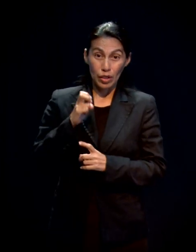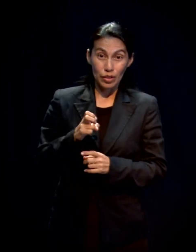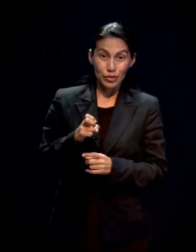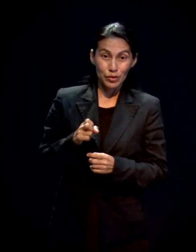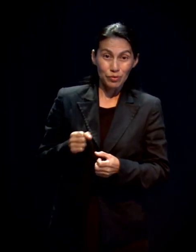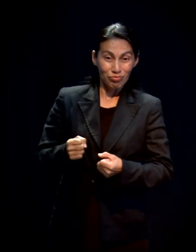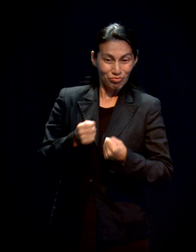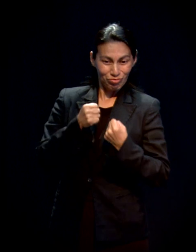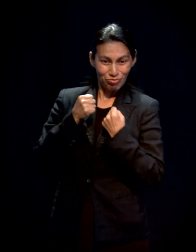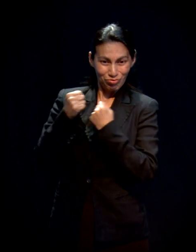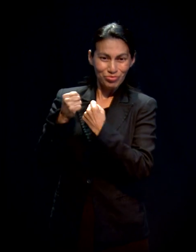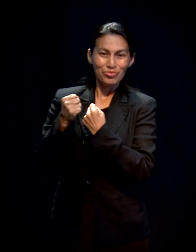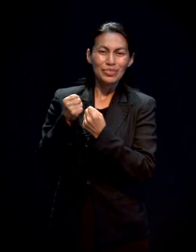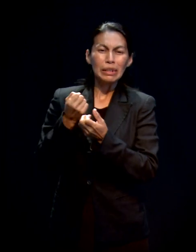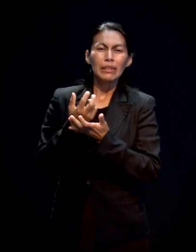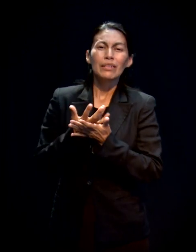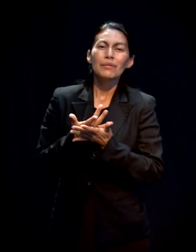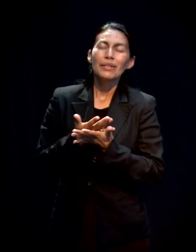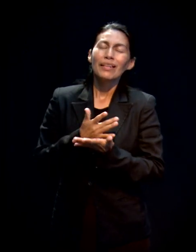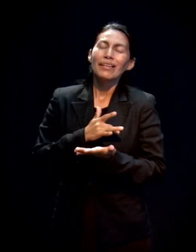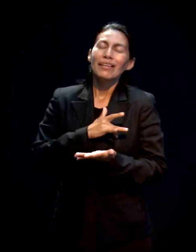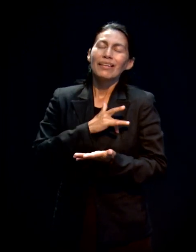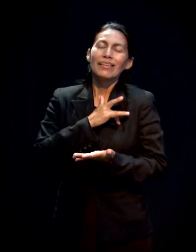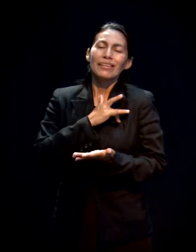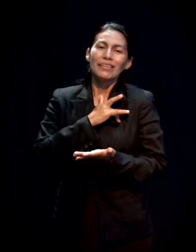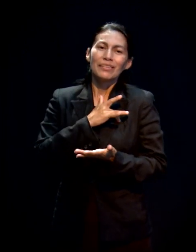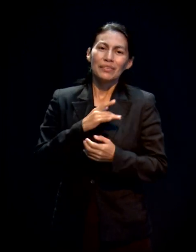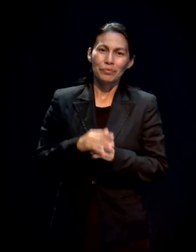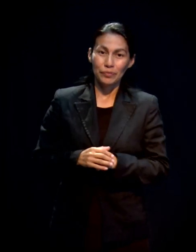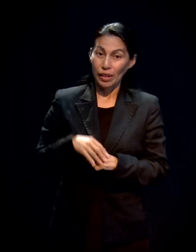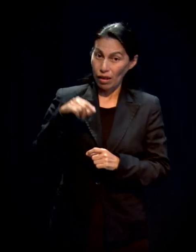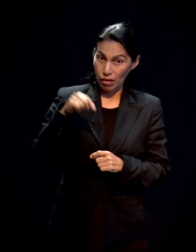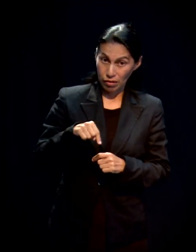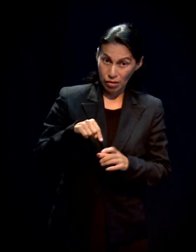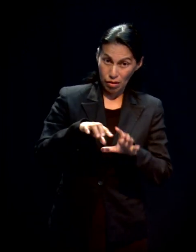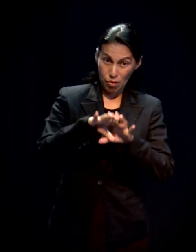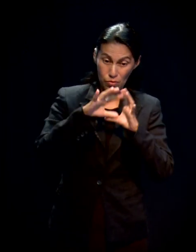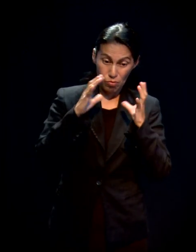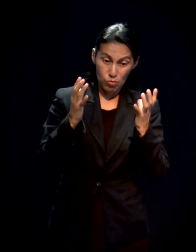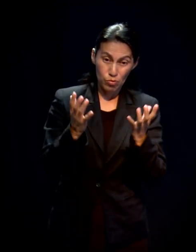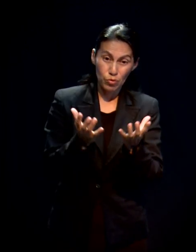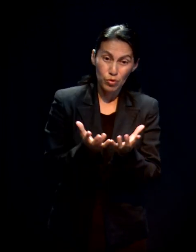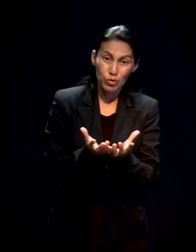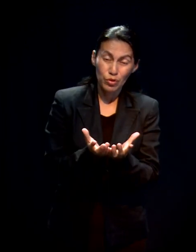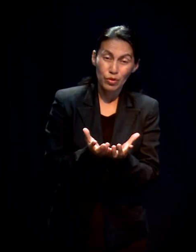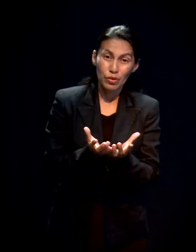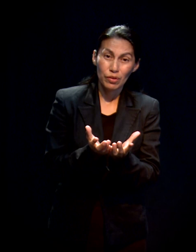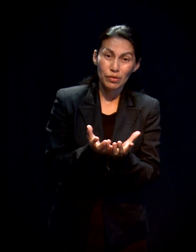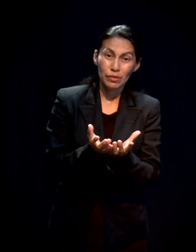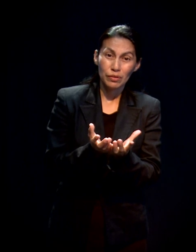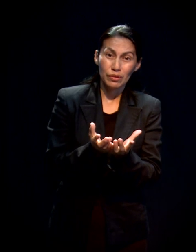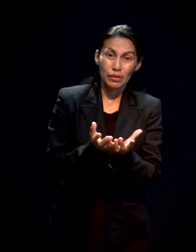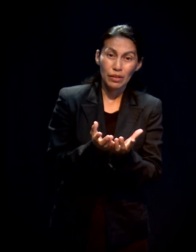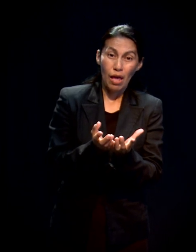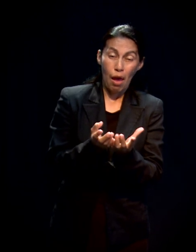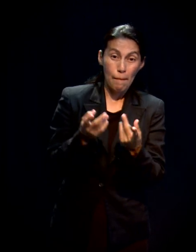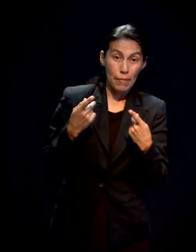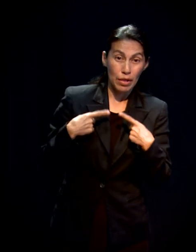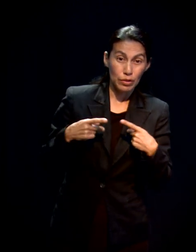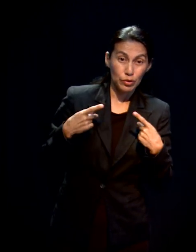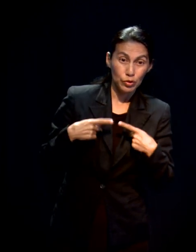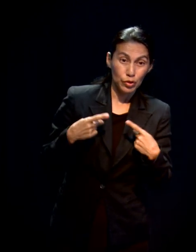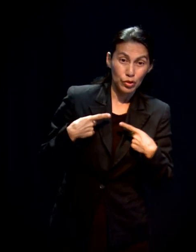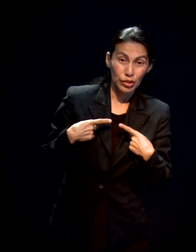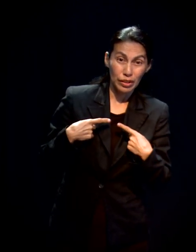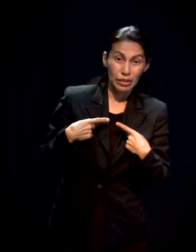porque nos da vitalidad nos da esperanza de que este mundo va a quedar en manos de alguien que